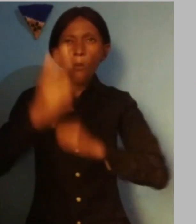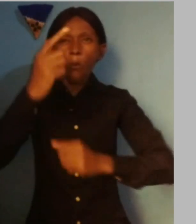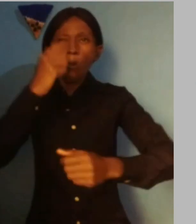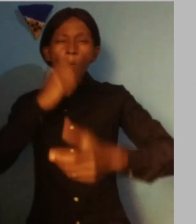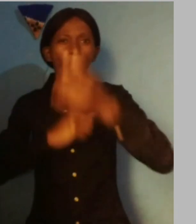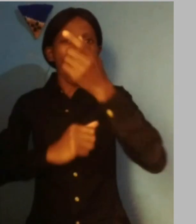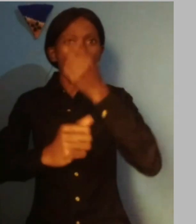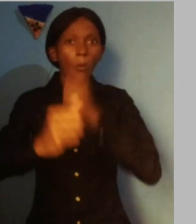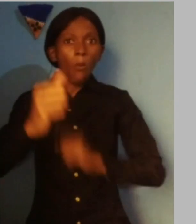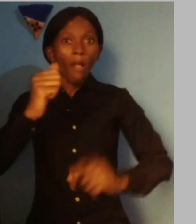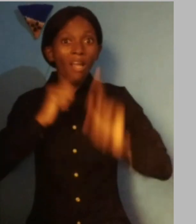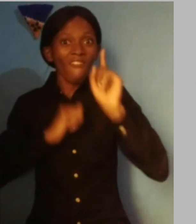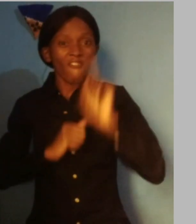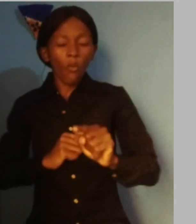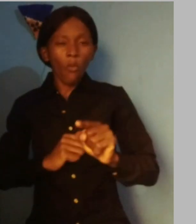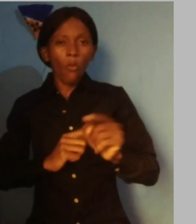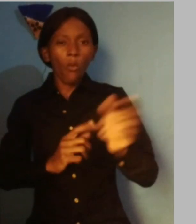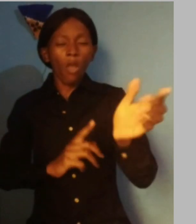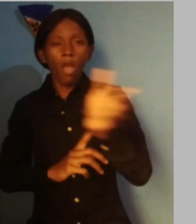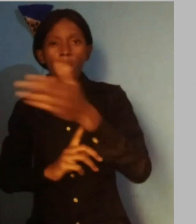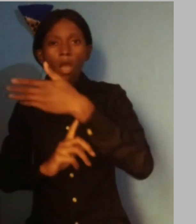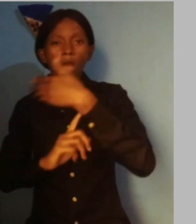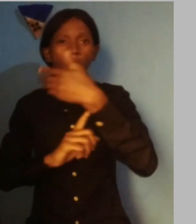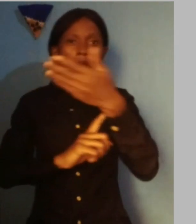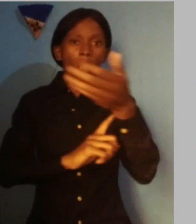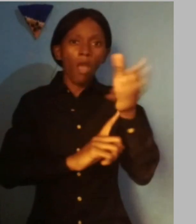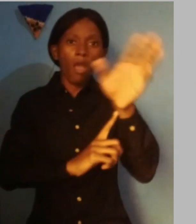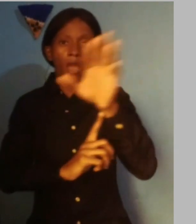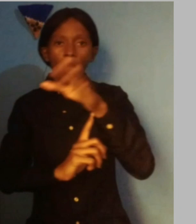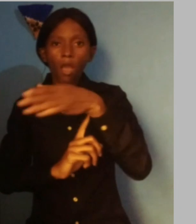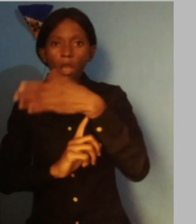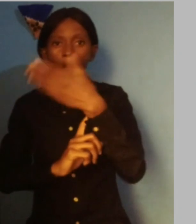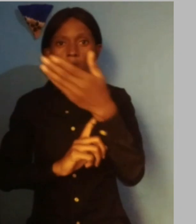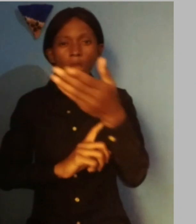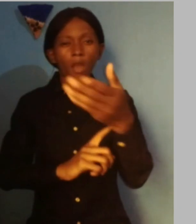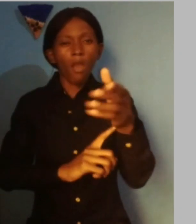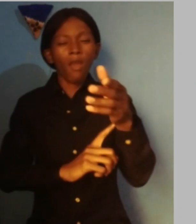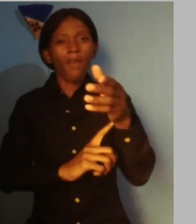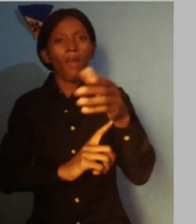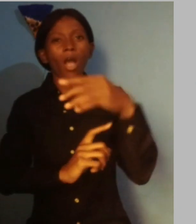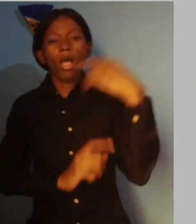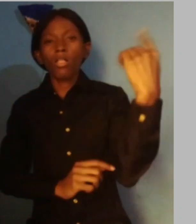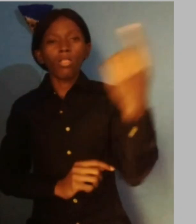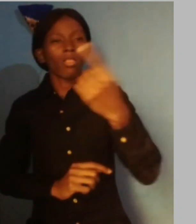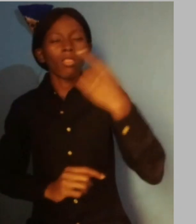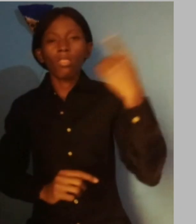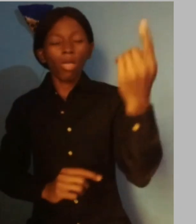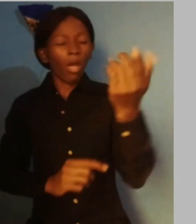hisse, il faut qu'il flotte pour être toujours